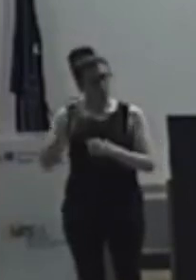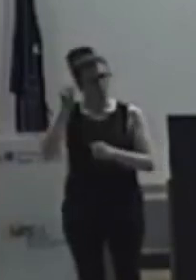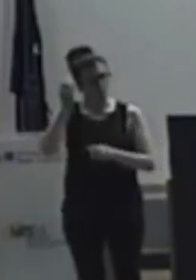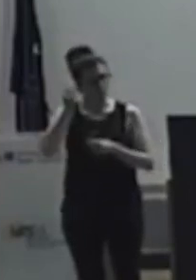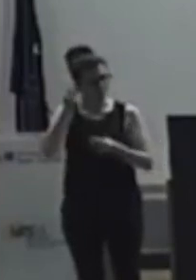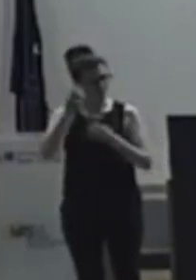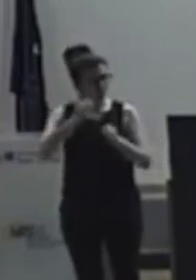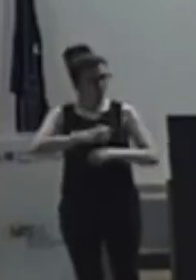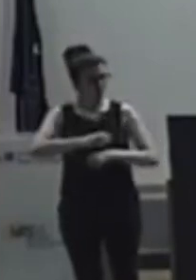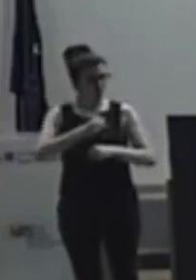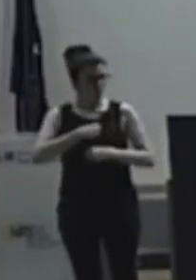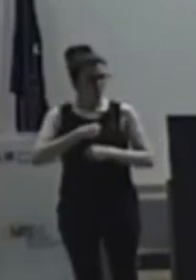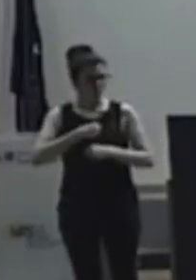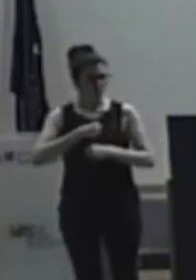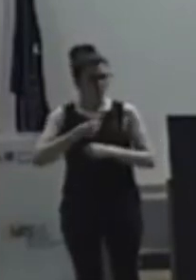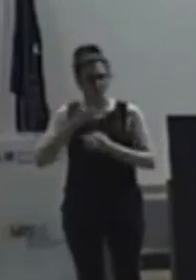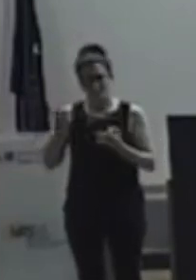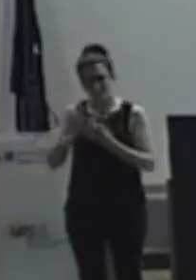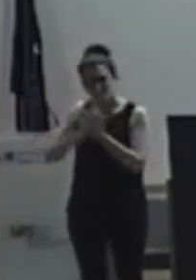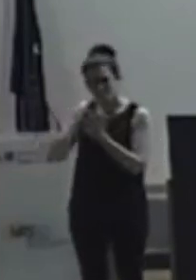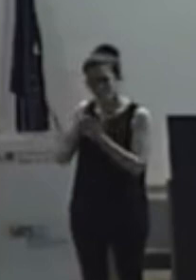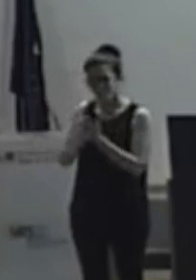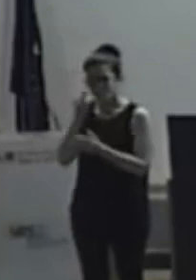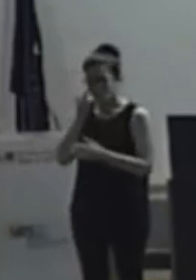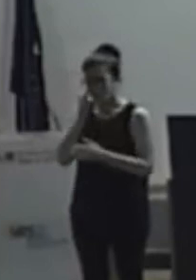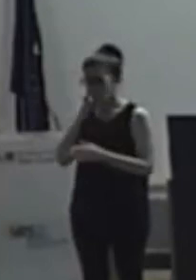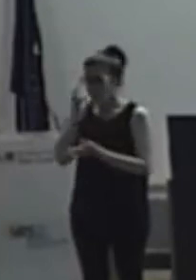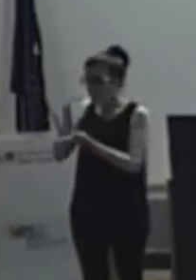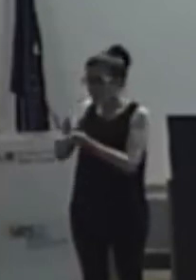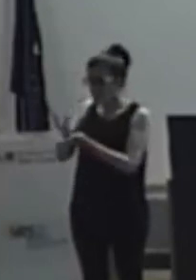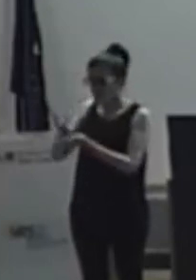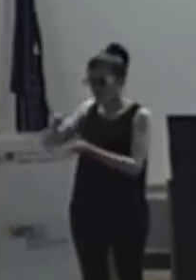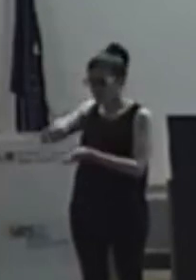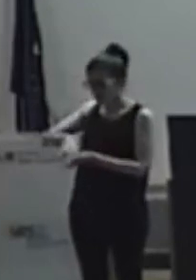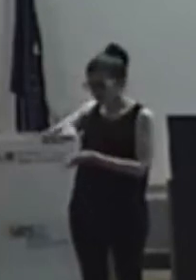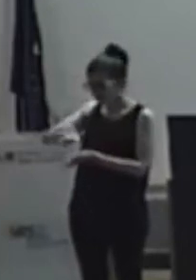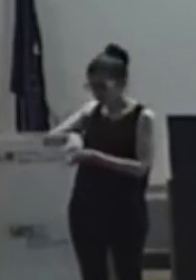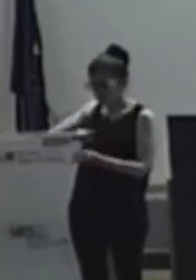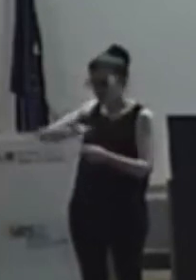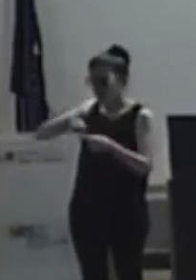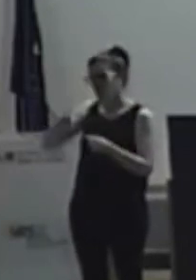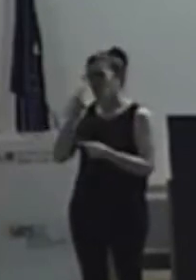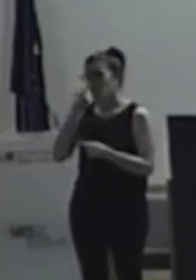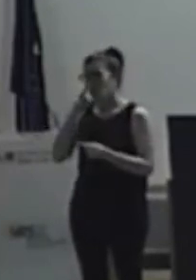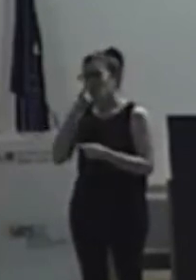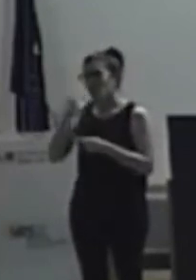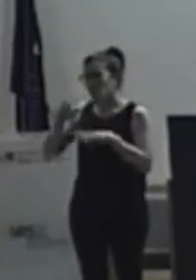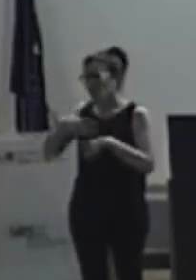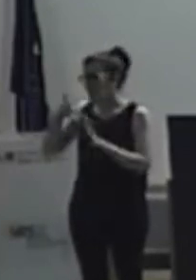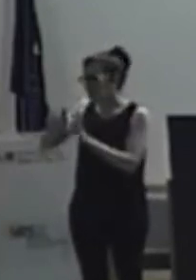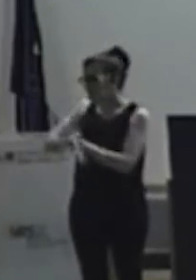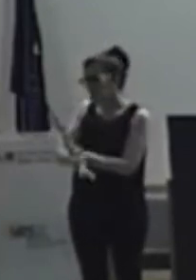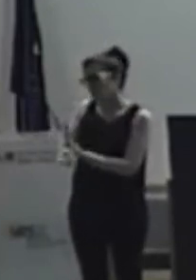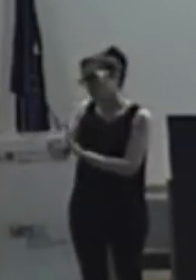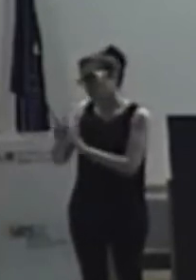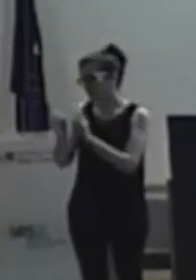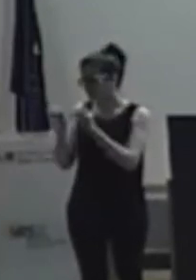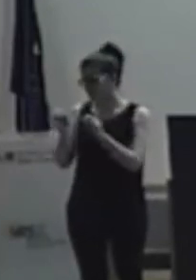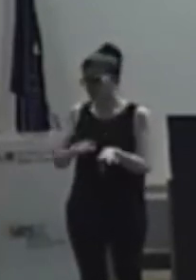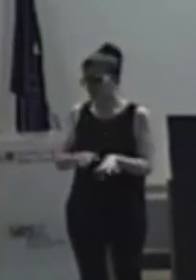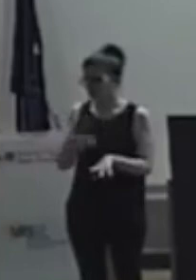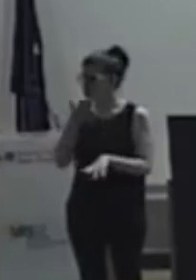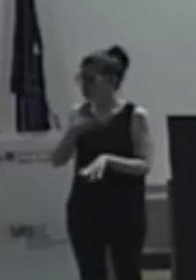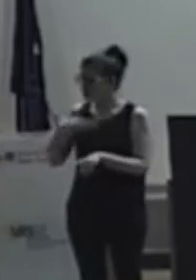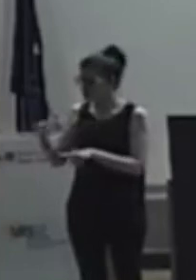fácil decir, mira cariño, te la vamos a poner 3 meses y luego hablamos de si nos la quedamos o no. Y si no, ya se la darán en el hospital